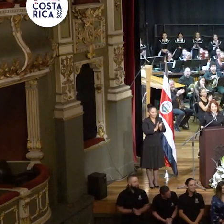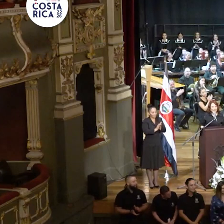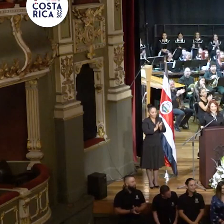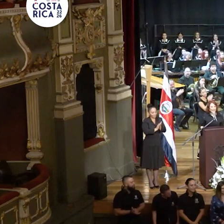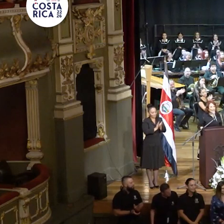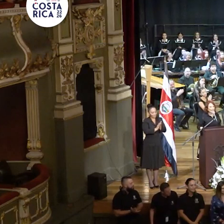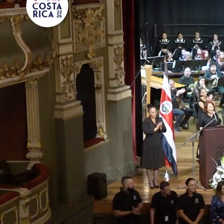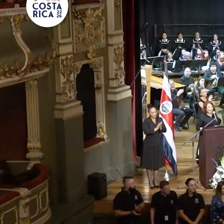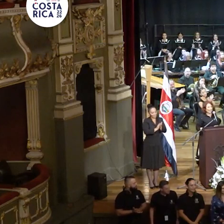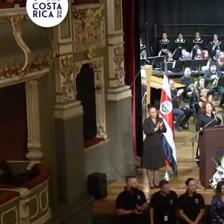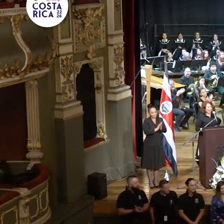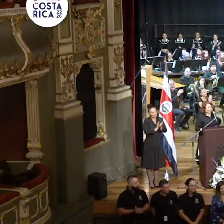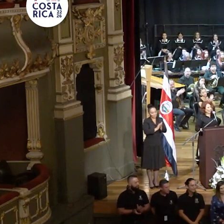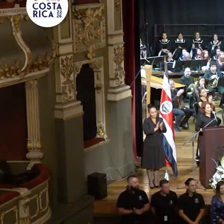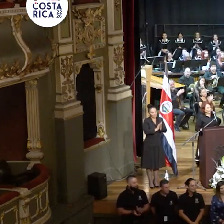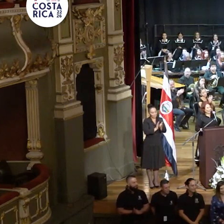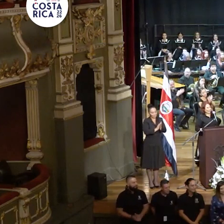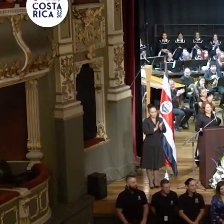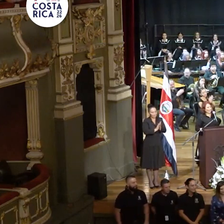Gracias.